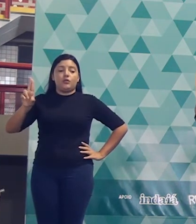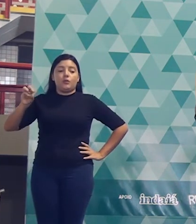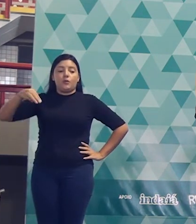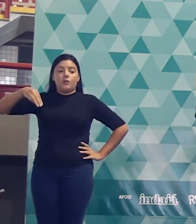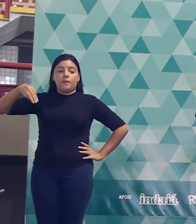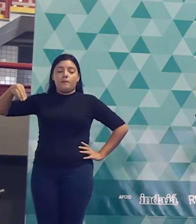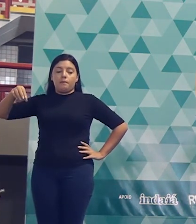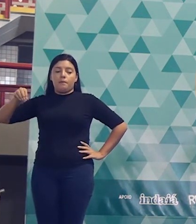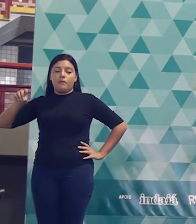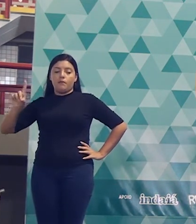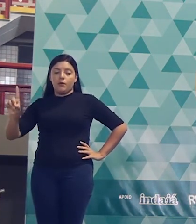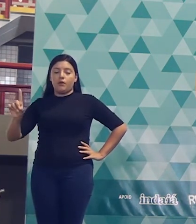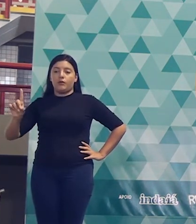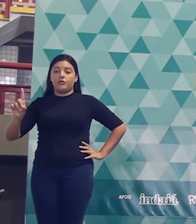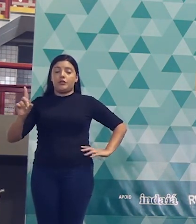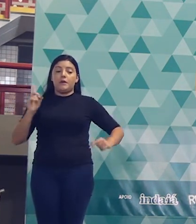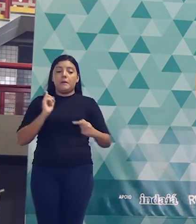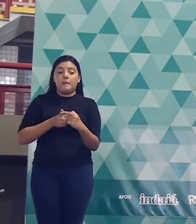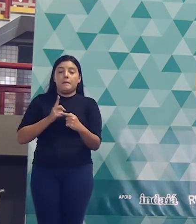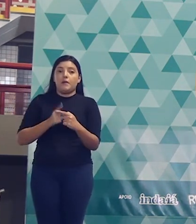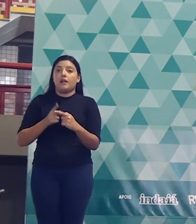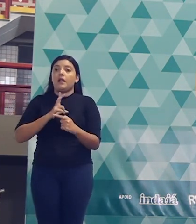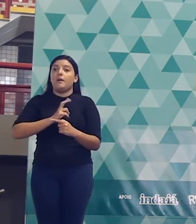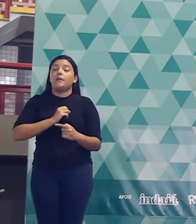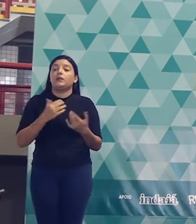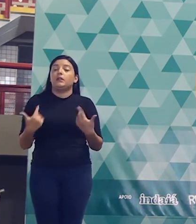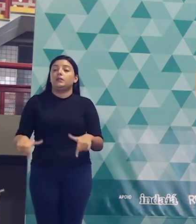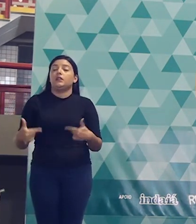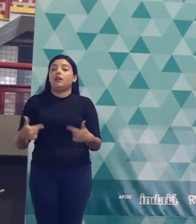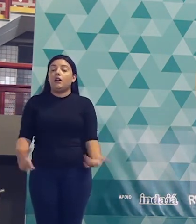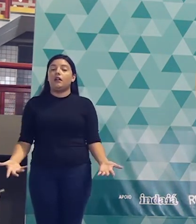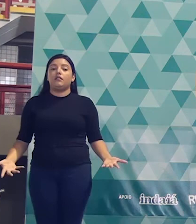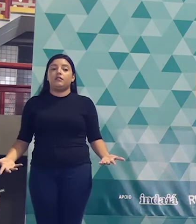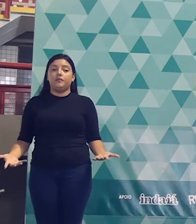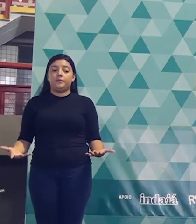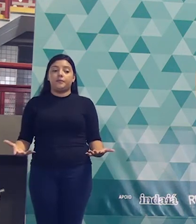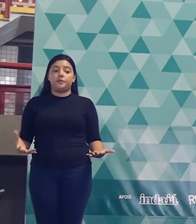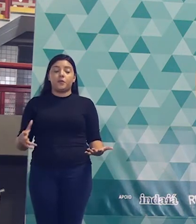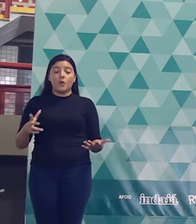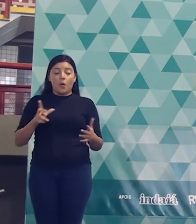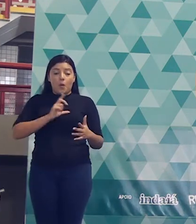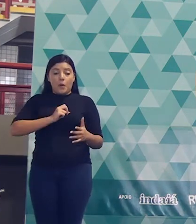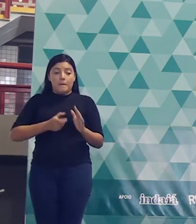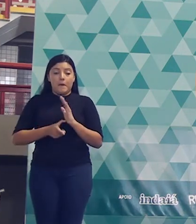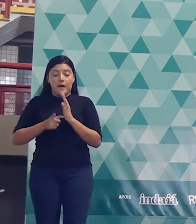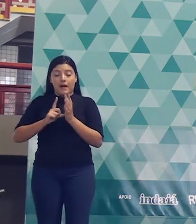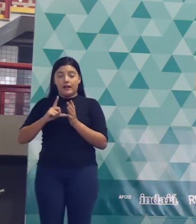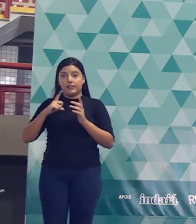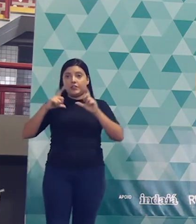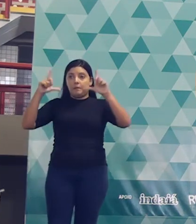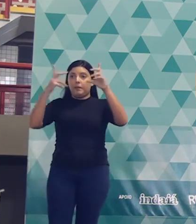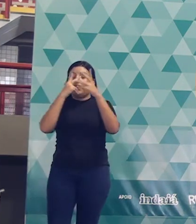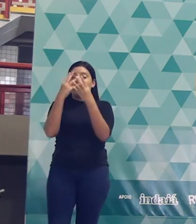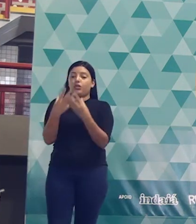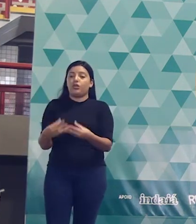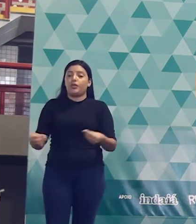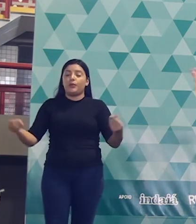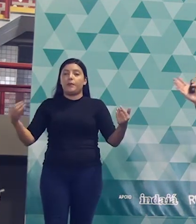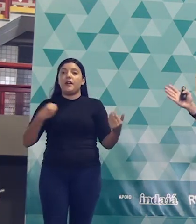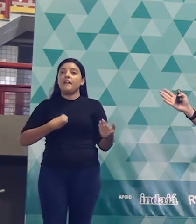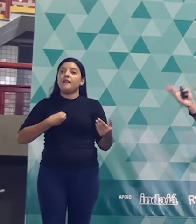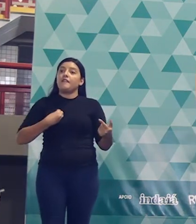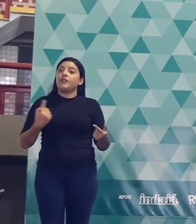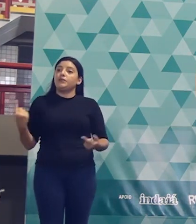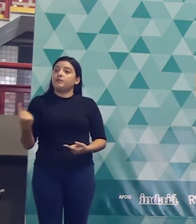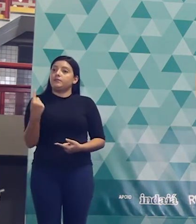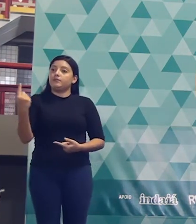subordinação? Porque não tem mais o amor. Entendeu? O amor que subordinava desapareceu. A vida agora segue o